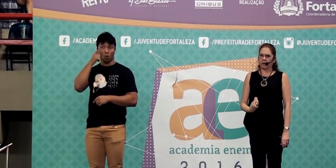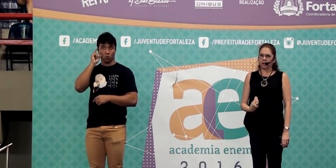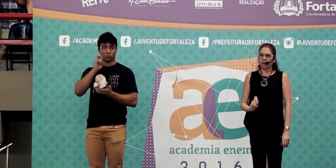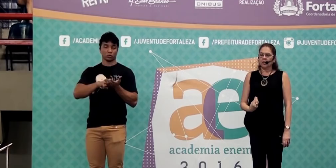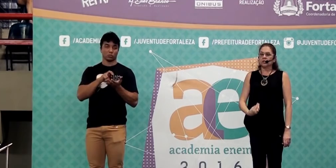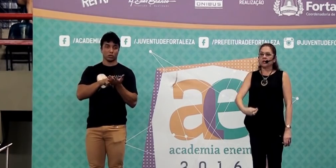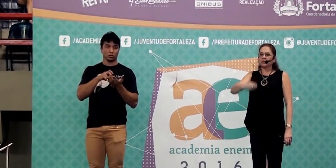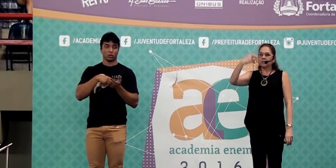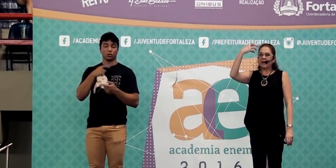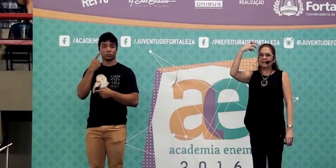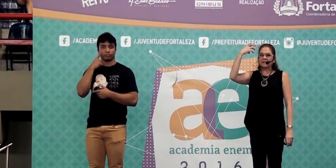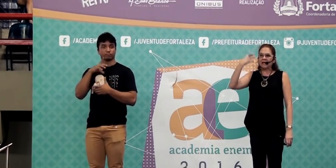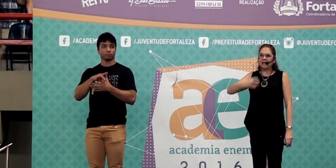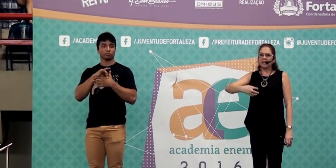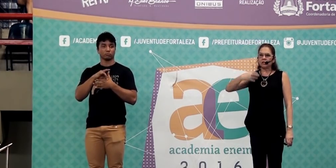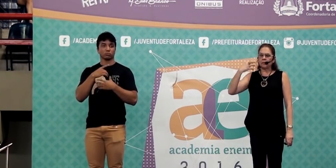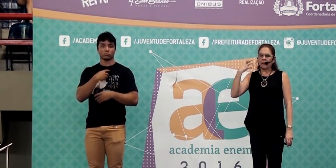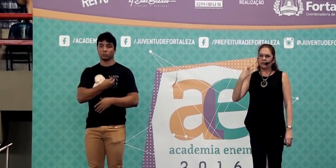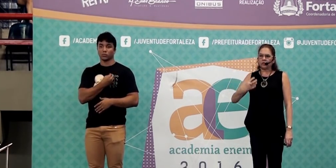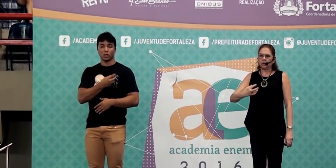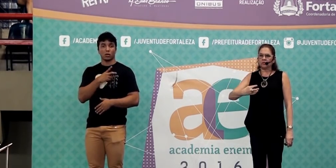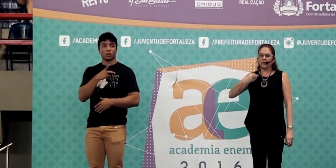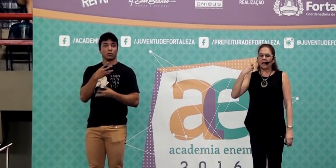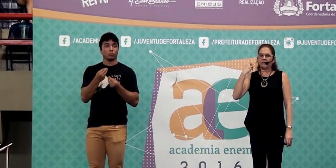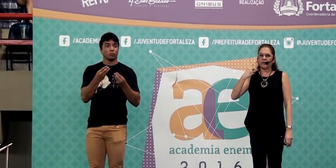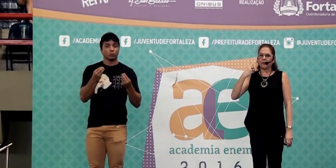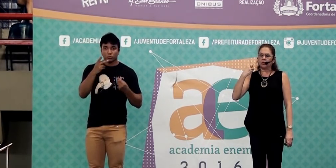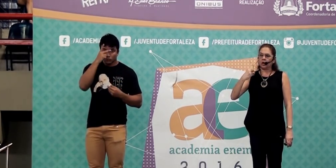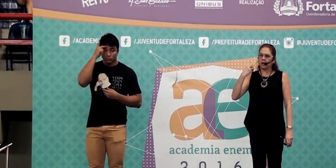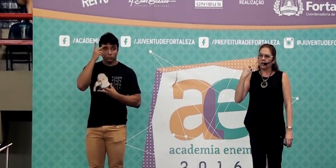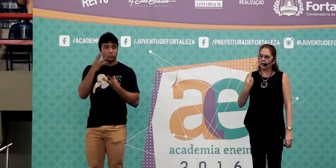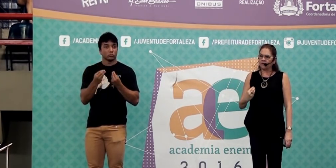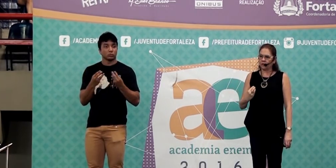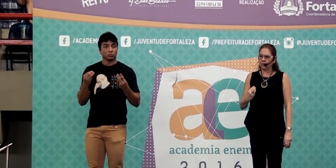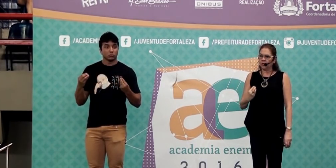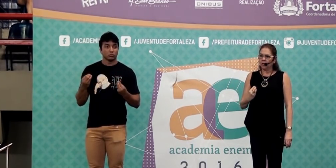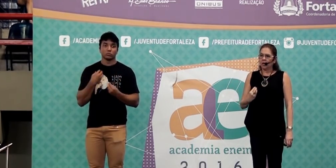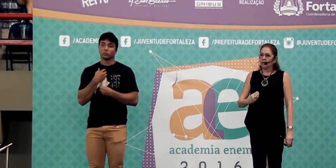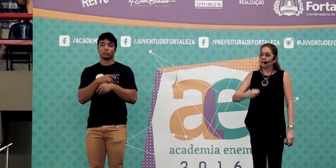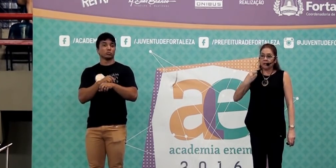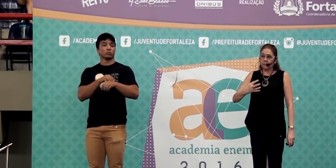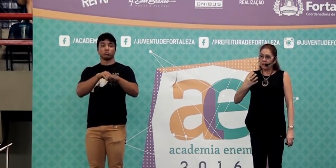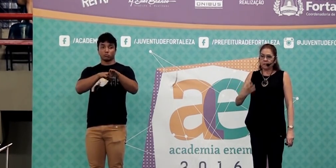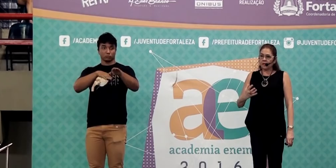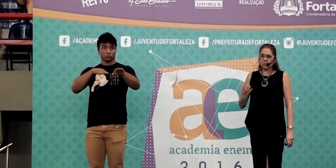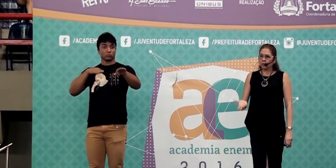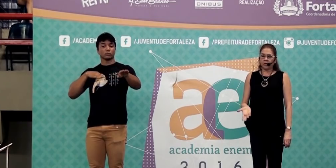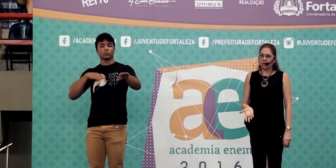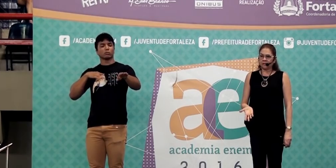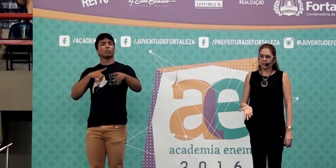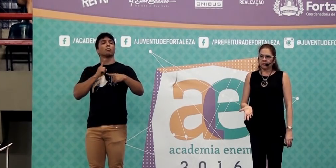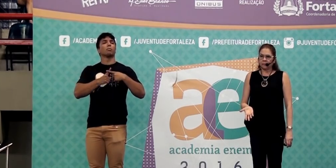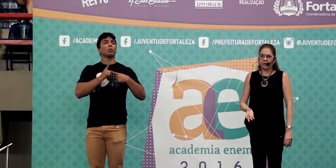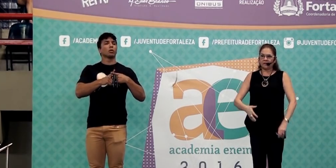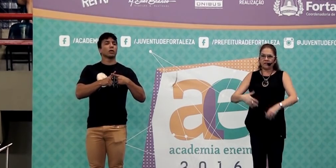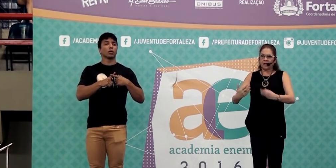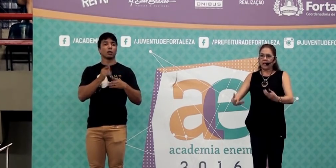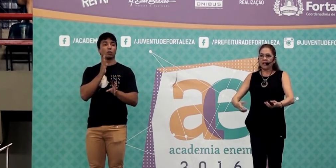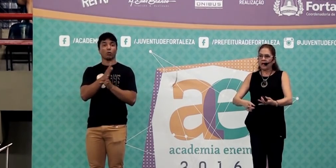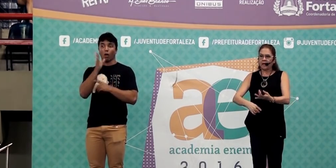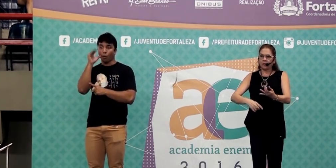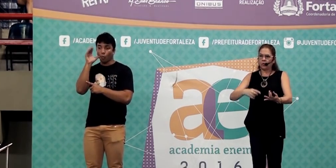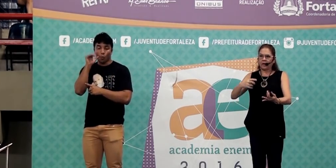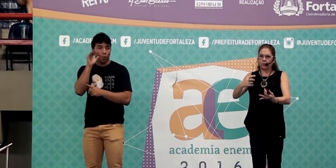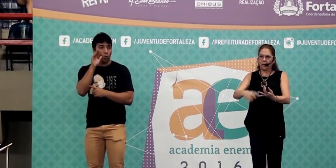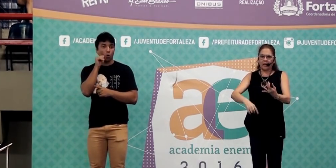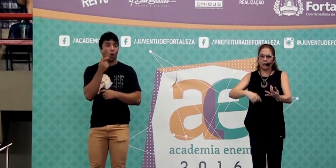de manhã. Gente, dezenas de pessoas, um engarrafamento horrível, simplesmente curiosas, para ver